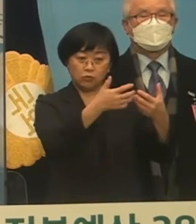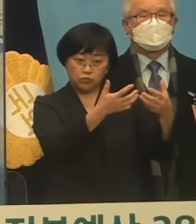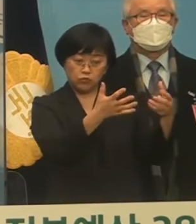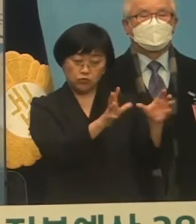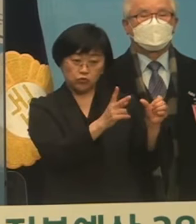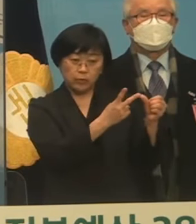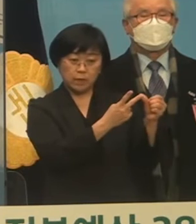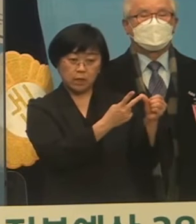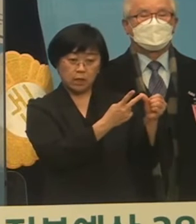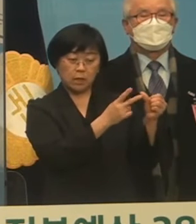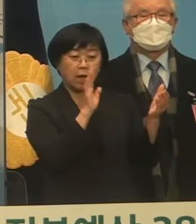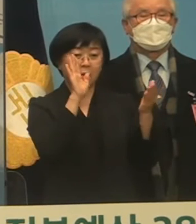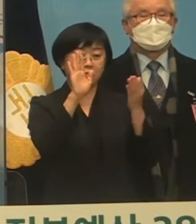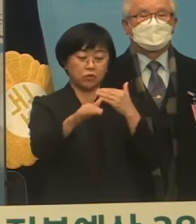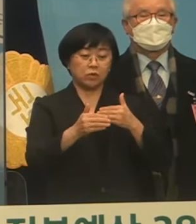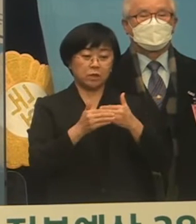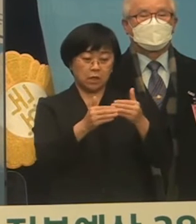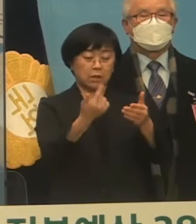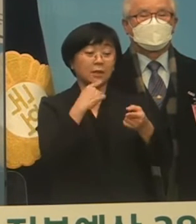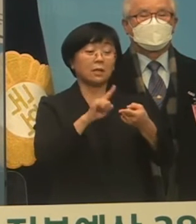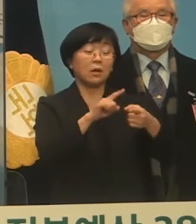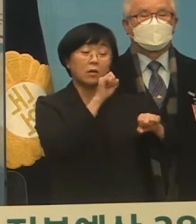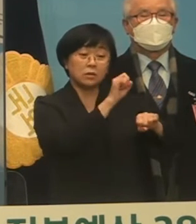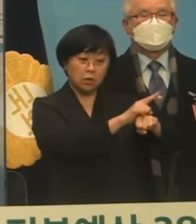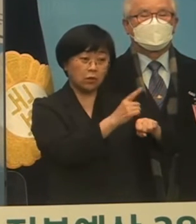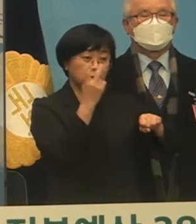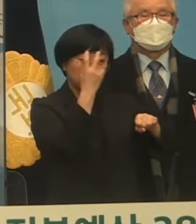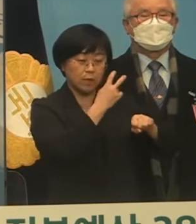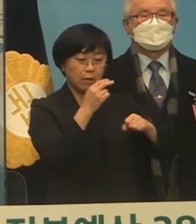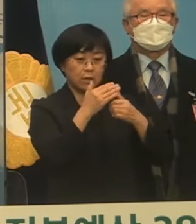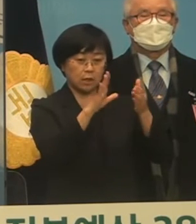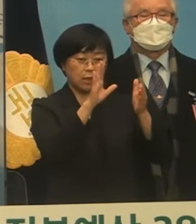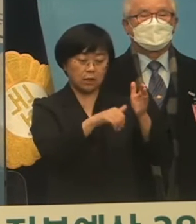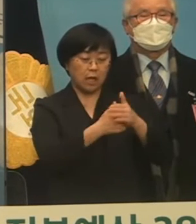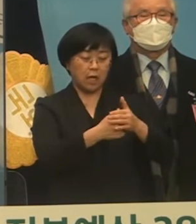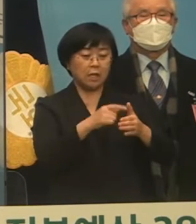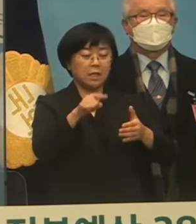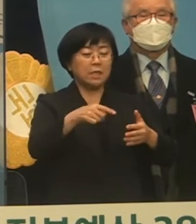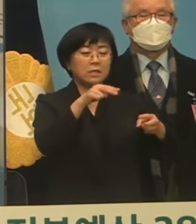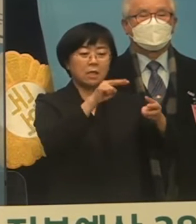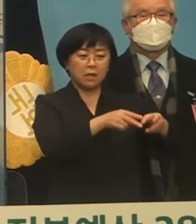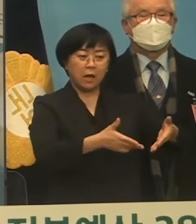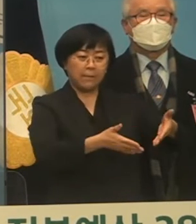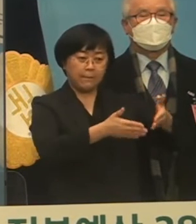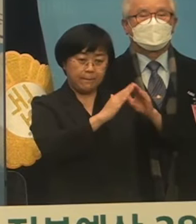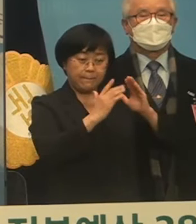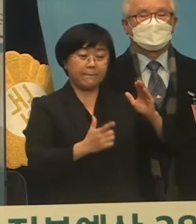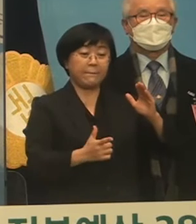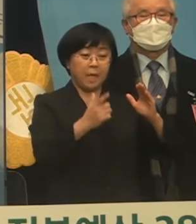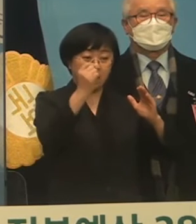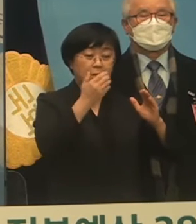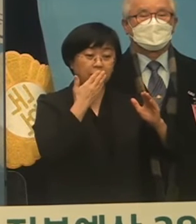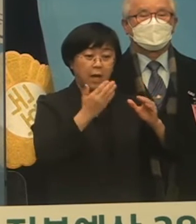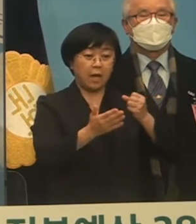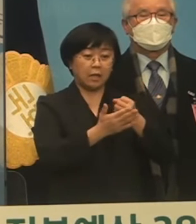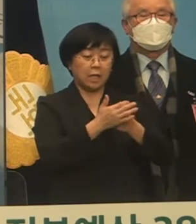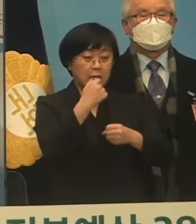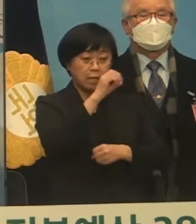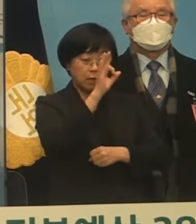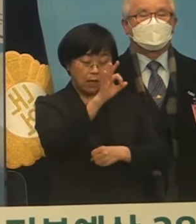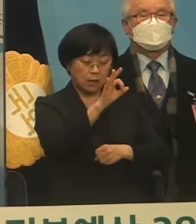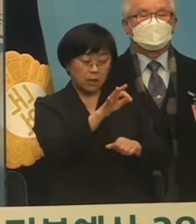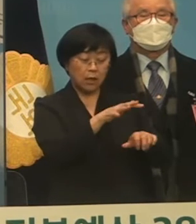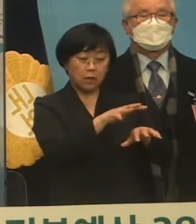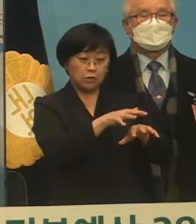둘째, 기재부는 앞으로 진행되는 타당성 조사 과정 등에서 심리혈관센터가 조기에 제 역할을 할 수 있는 예산과